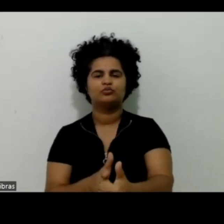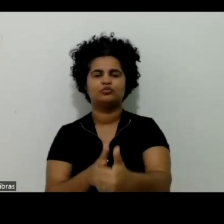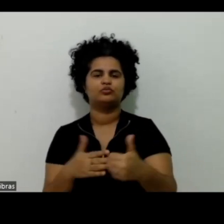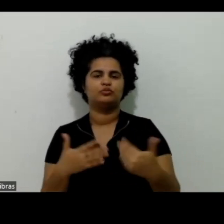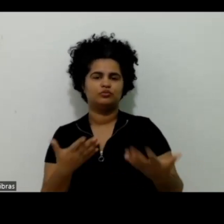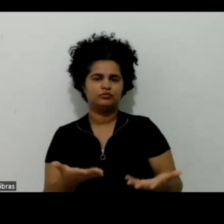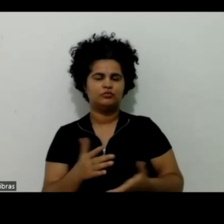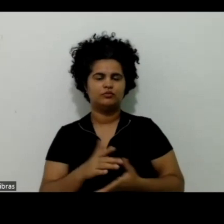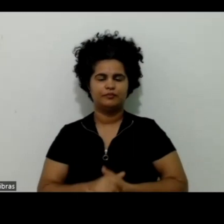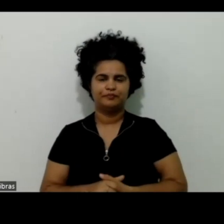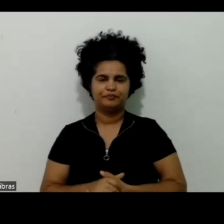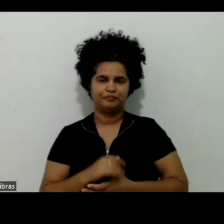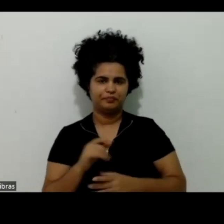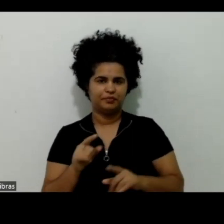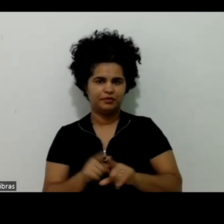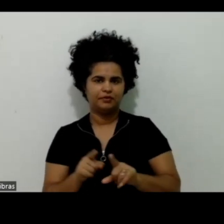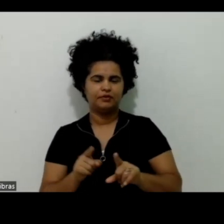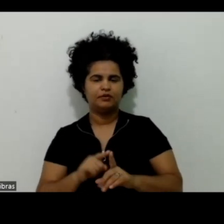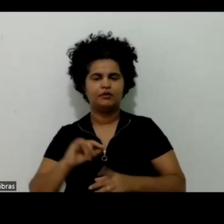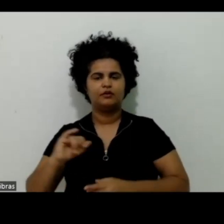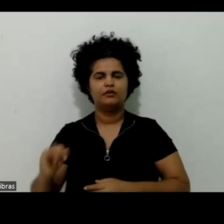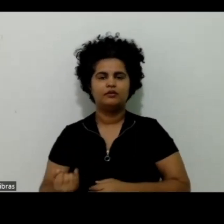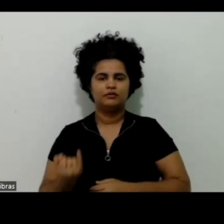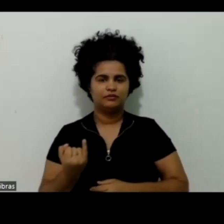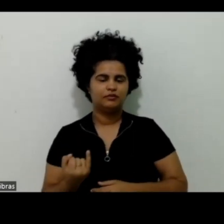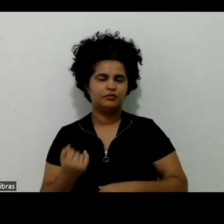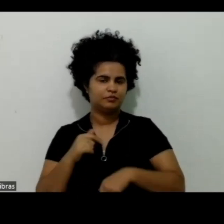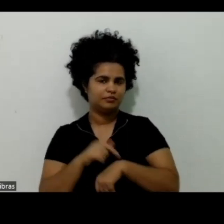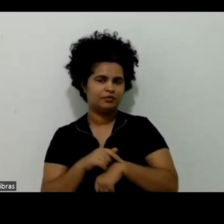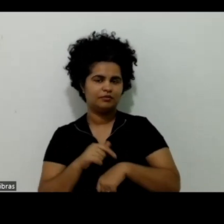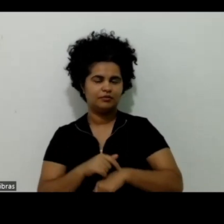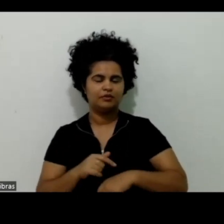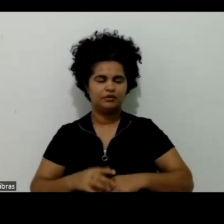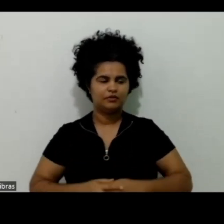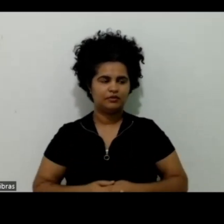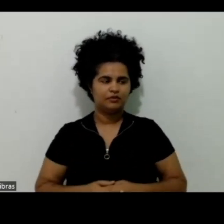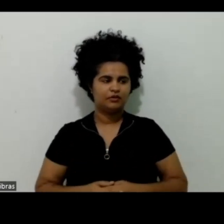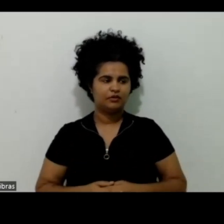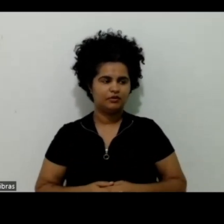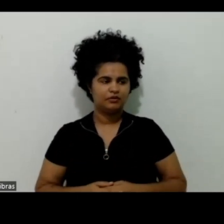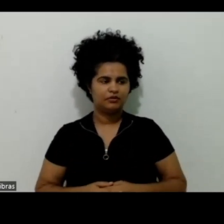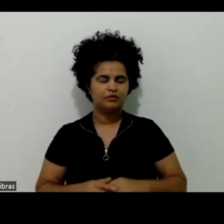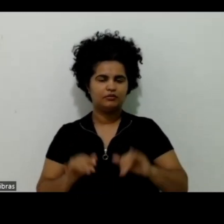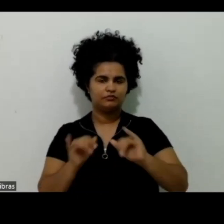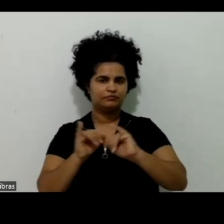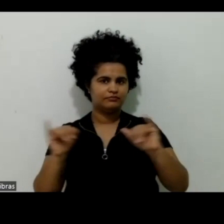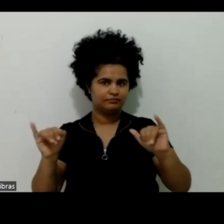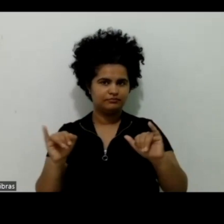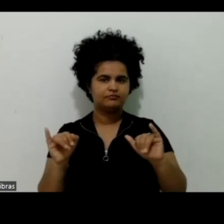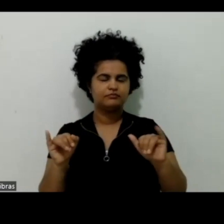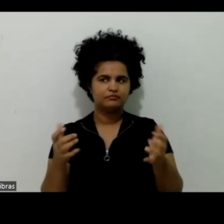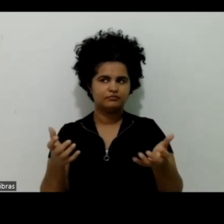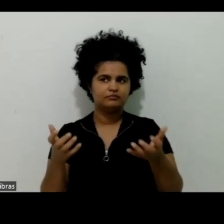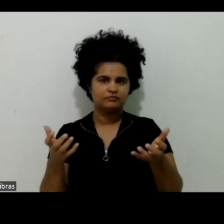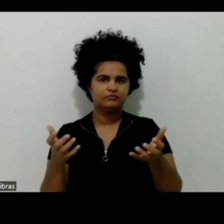para dar uma notícia, né, de primeiríssima mão, que é em relação à resolução,